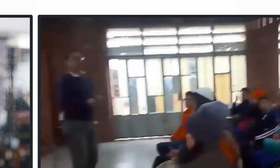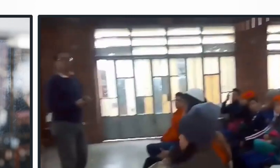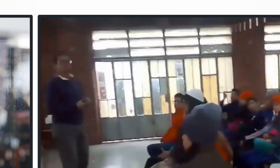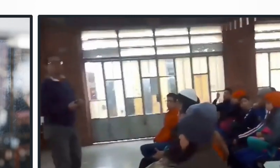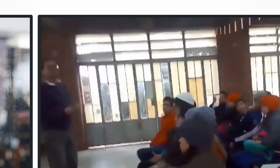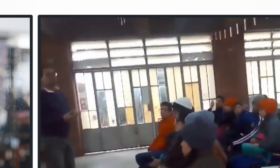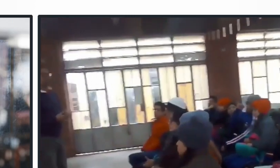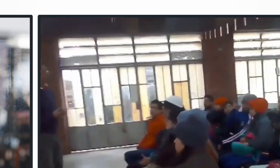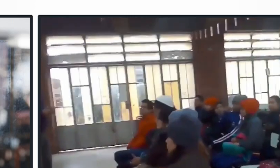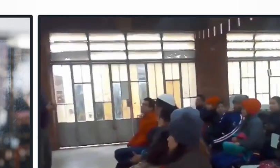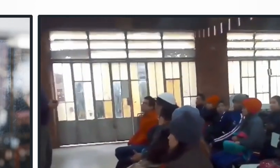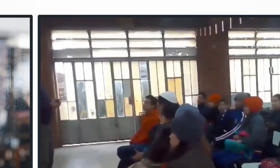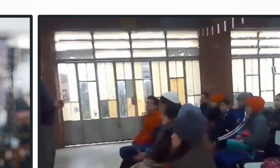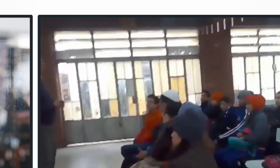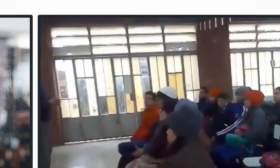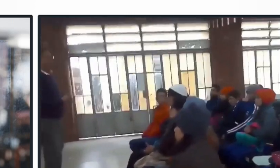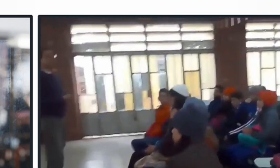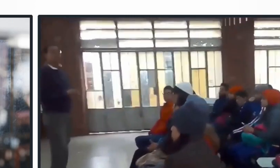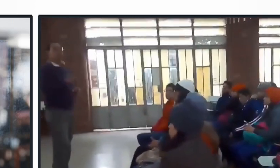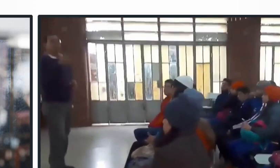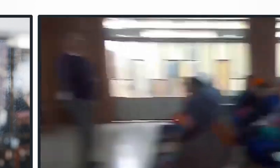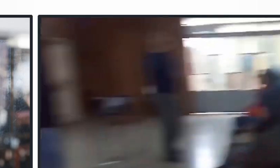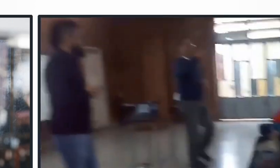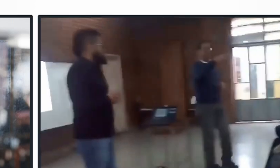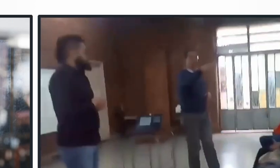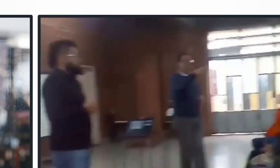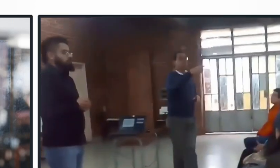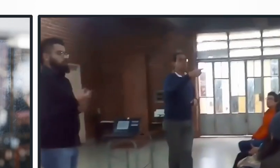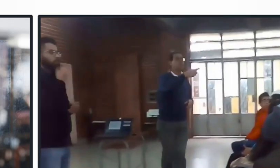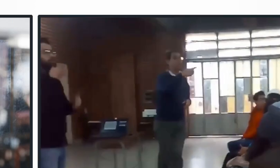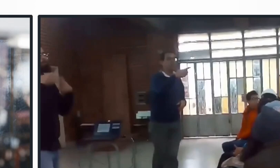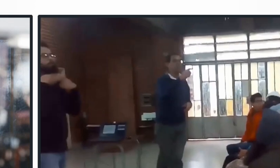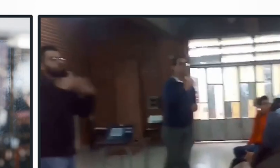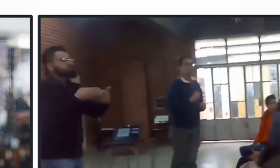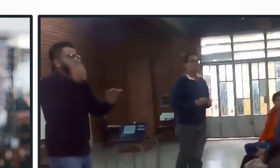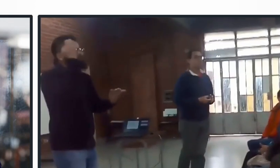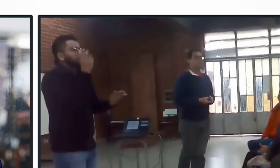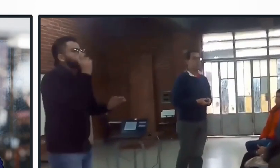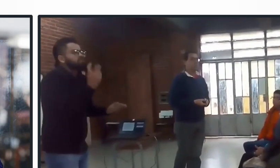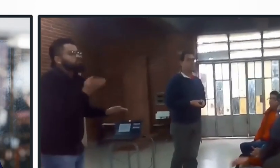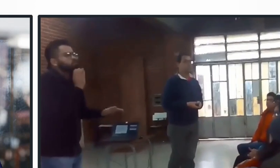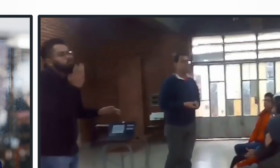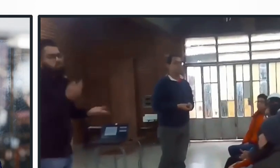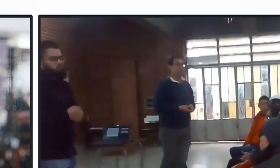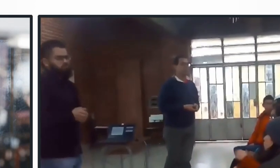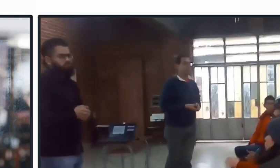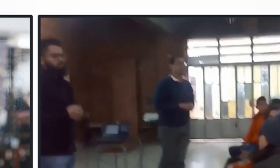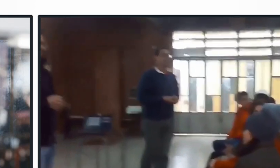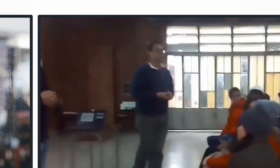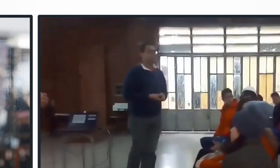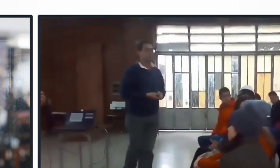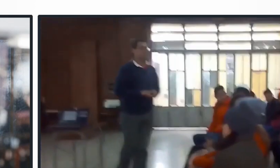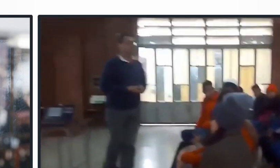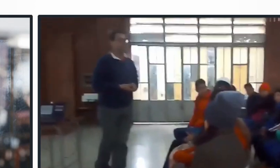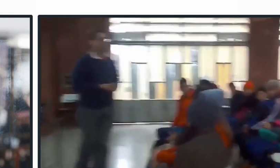pero también la lengua de señas. Ahora ya hay una ley se promulgó en el 2020, pero me enteré justamente en la